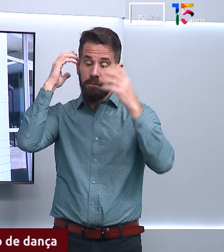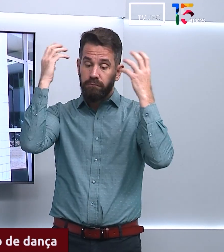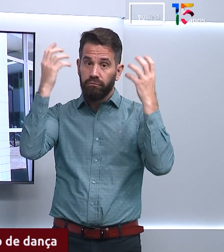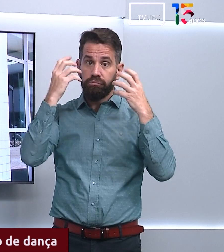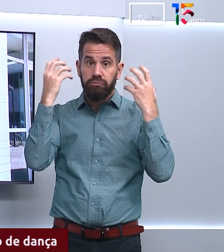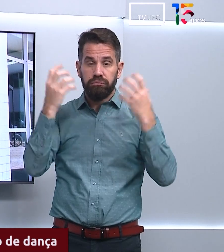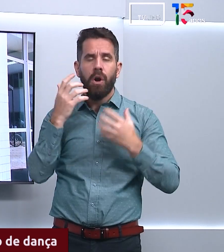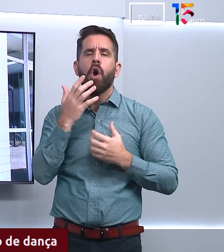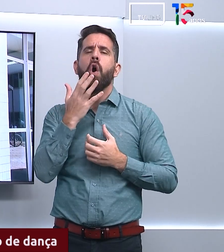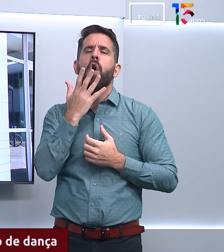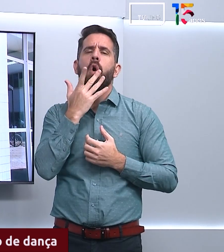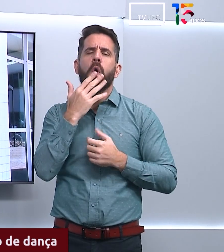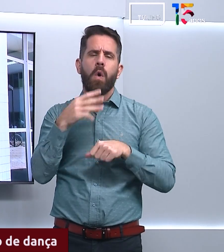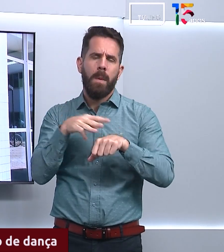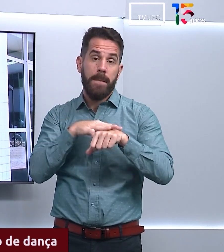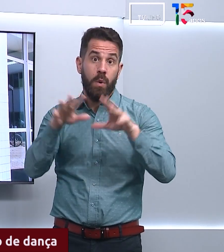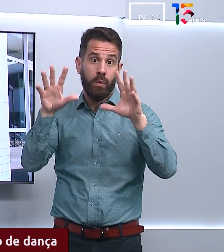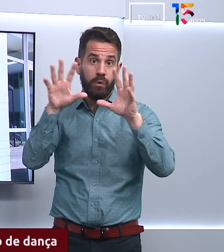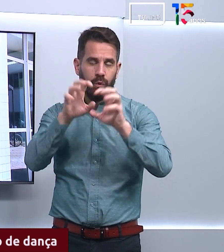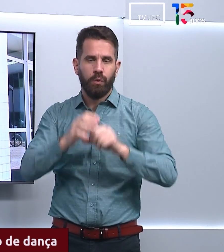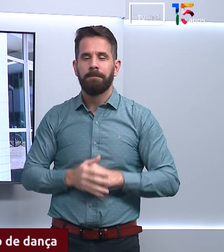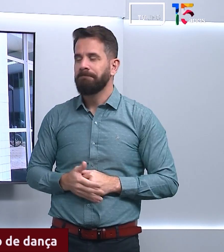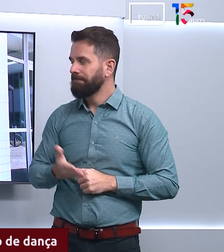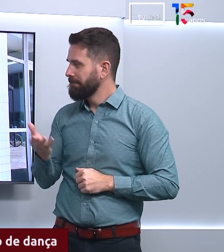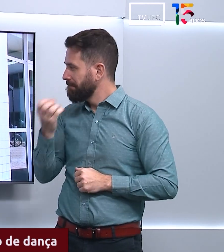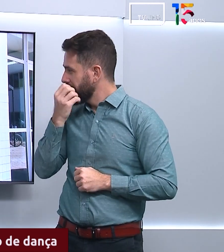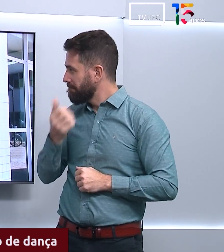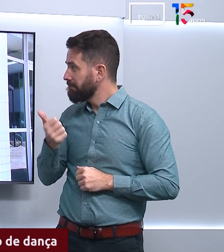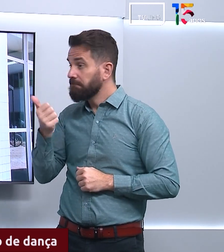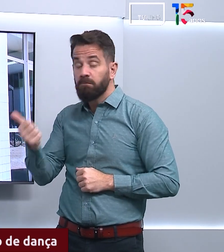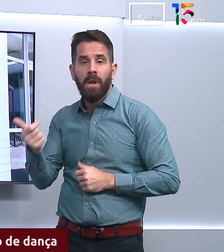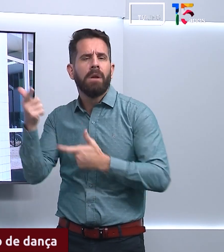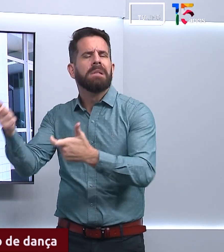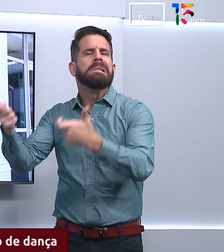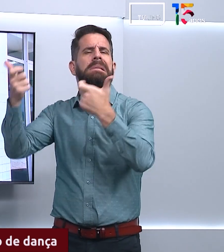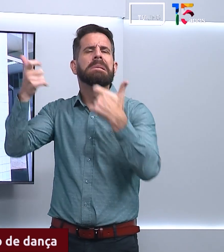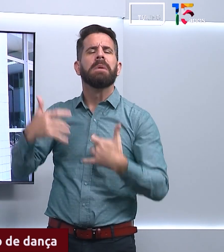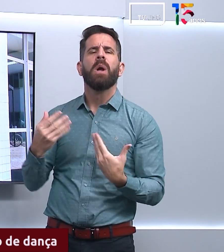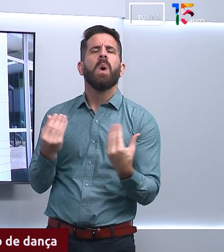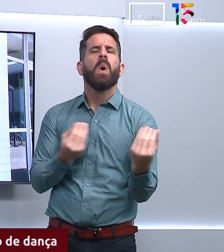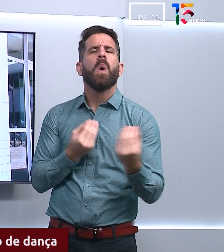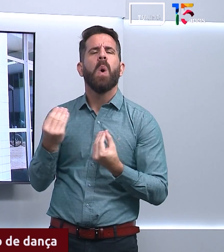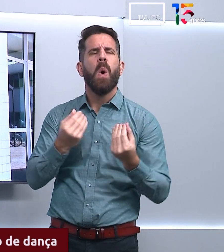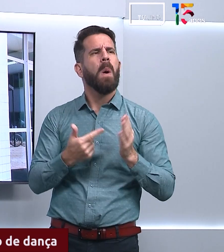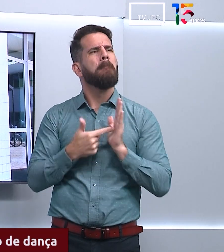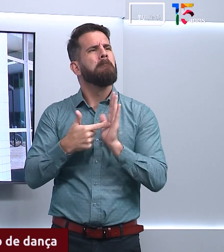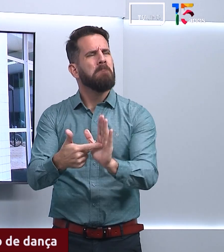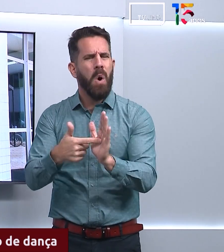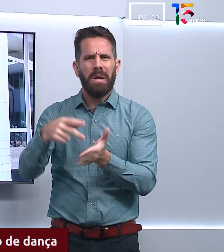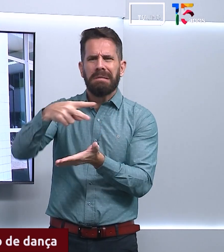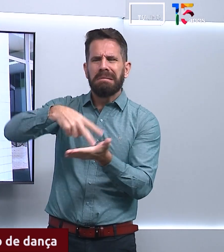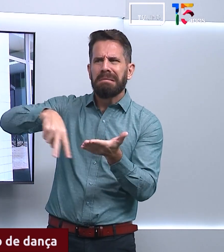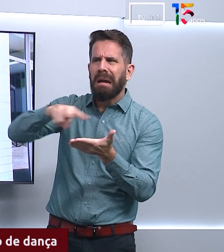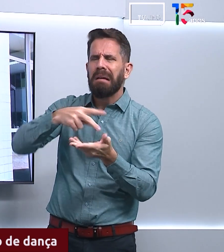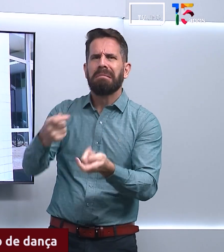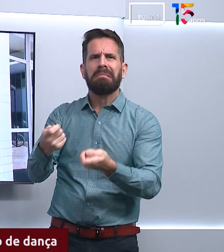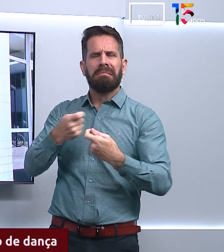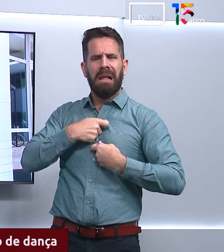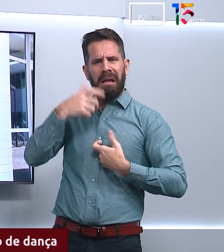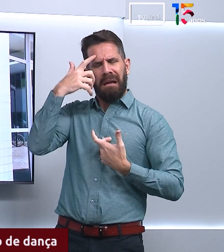Ingrid Tudo bem Conta pra gente como que esse espetáculo ele vai trazer pra gente aí essa